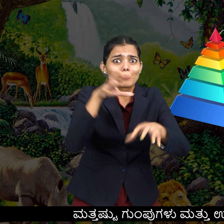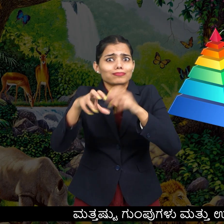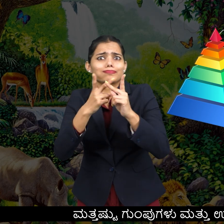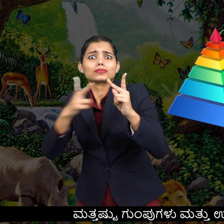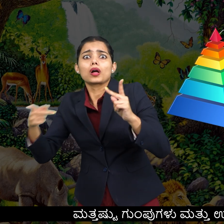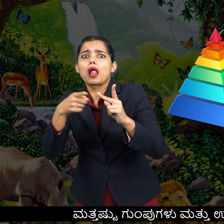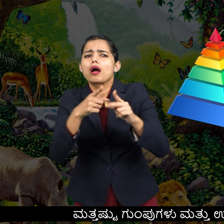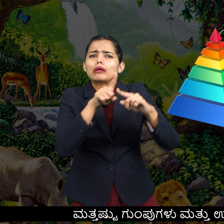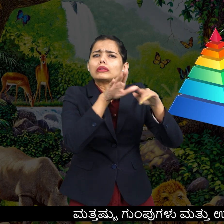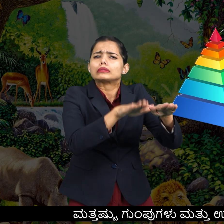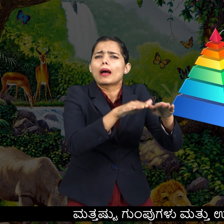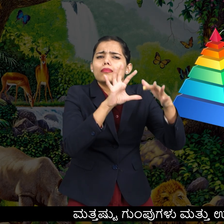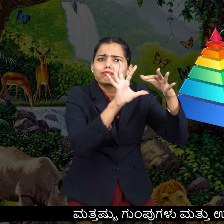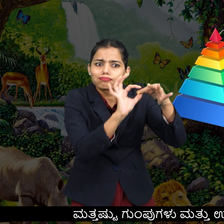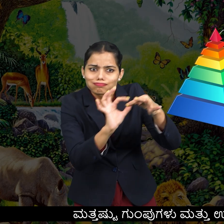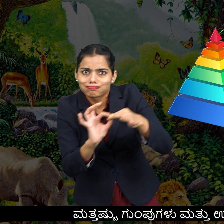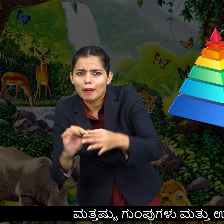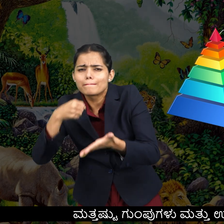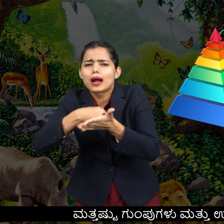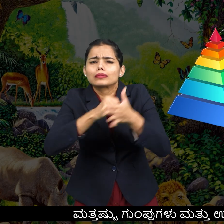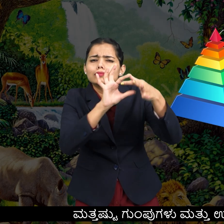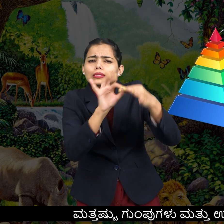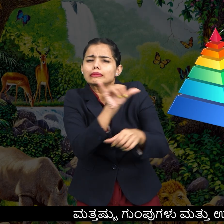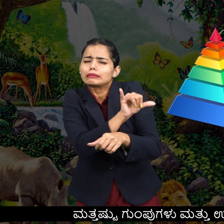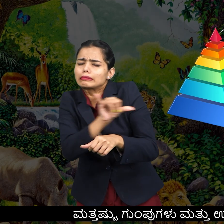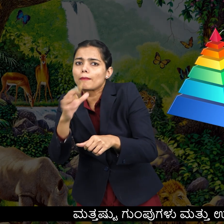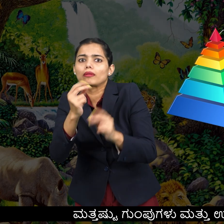ಮತ್ತು ಉಪಗುಂಪುಗಳು ರೂಪುಗೊಳ್ಳುತ್ತವೆ.